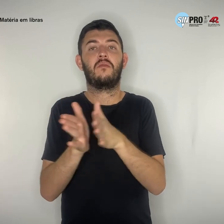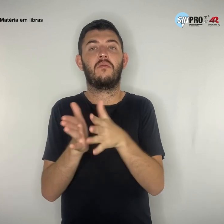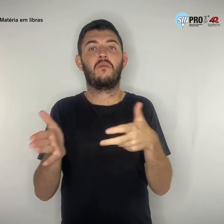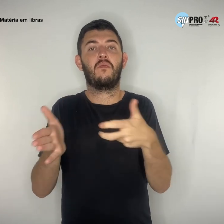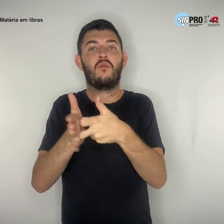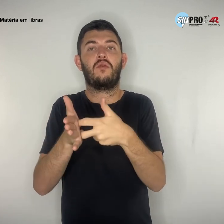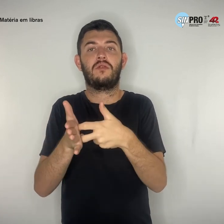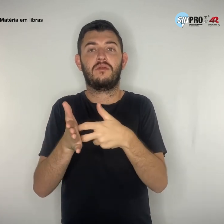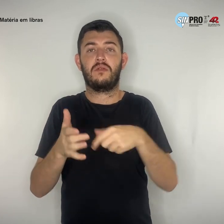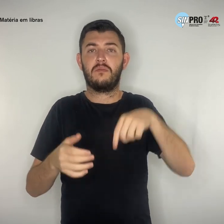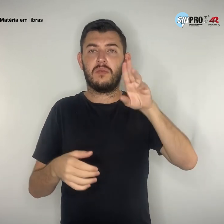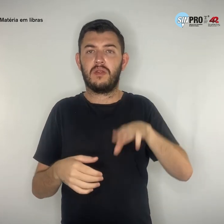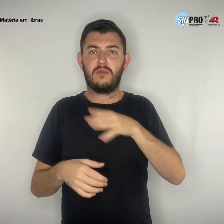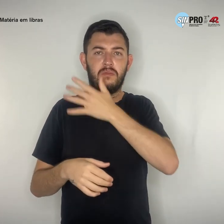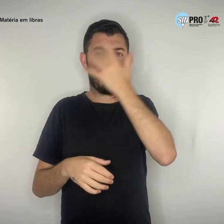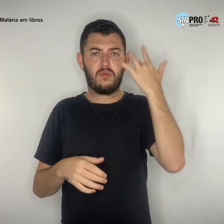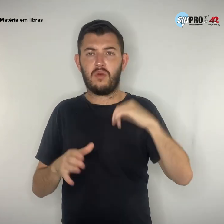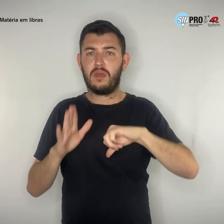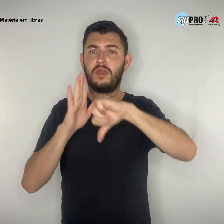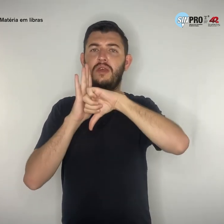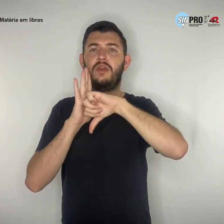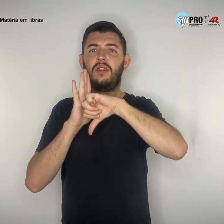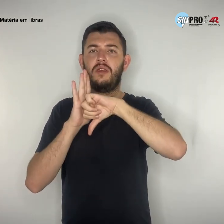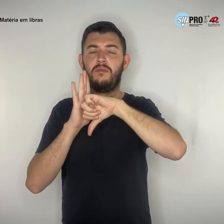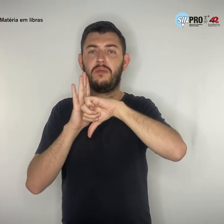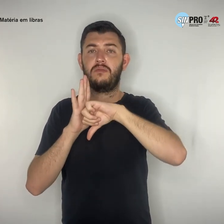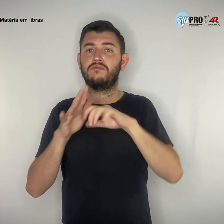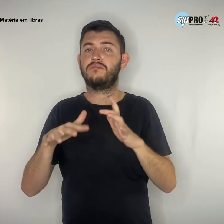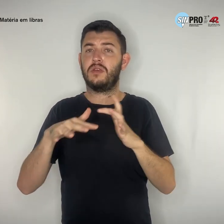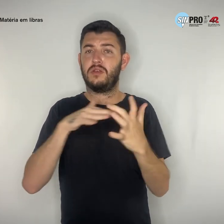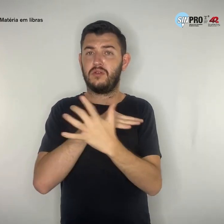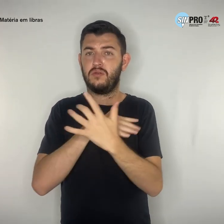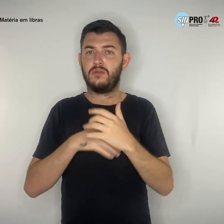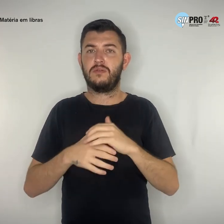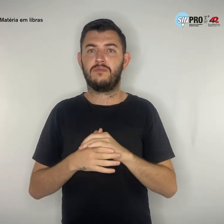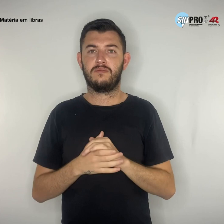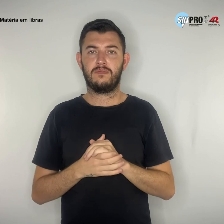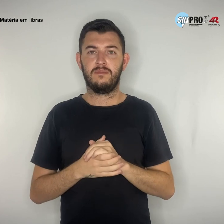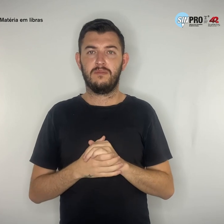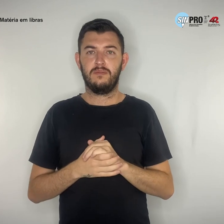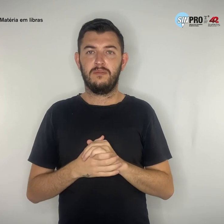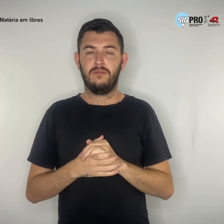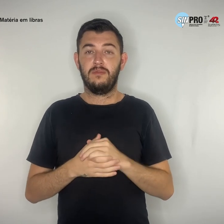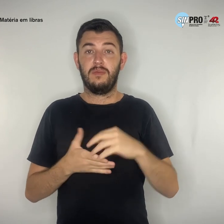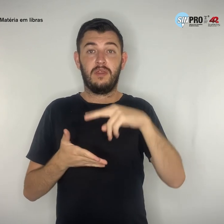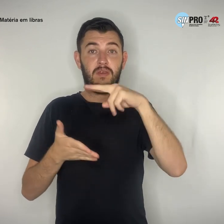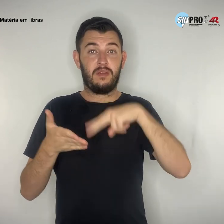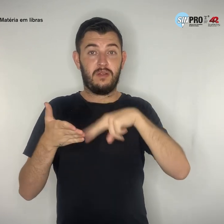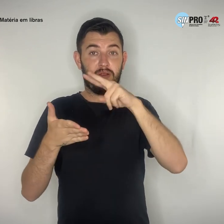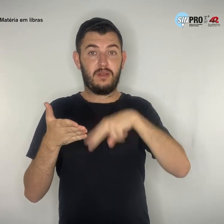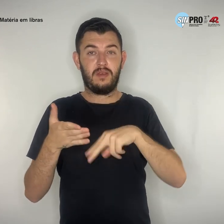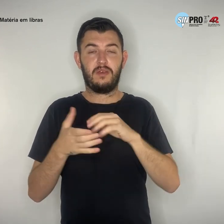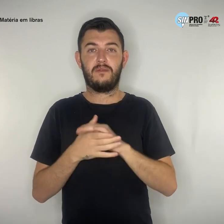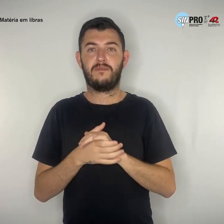quem comete crime nas redes sociais. Leia mais. Feridas abertas